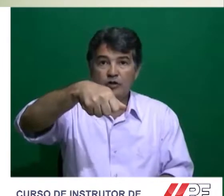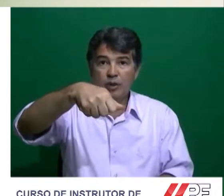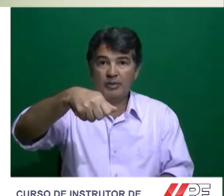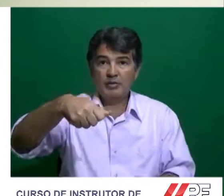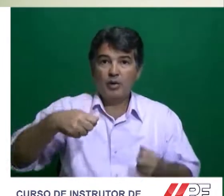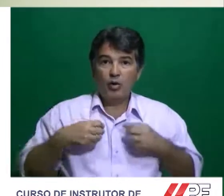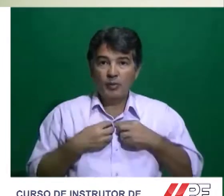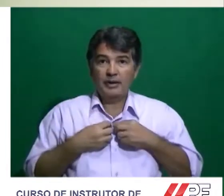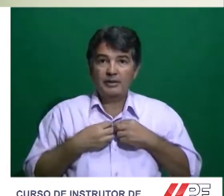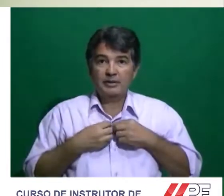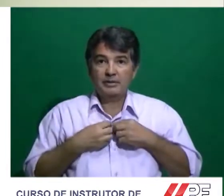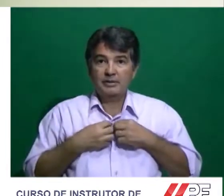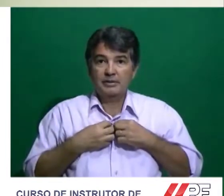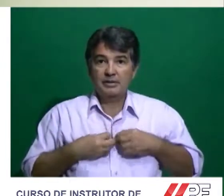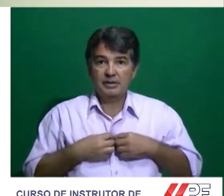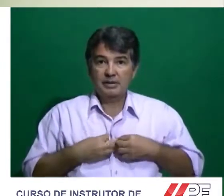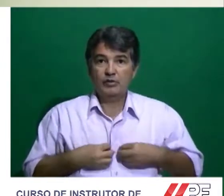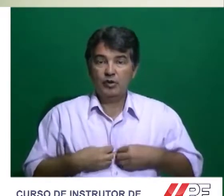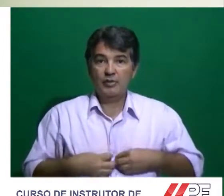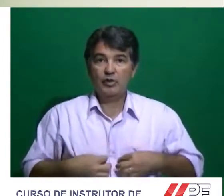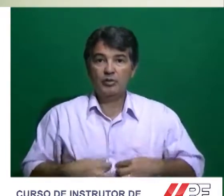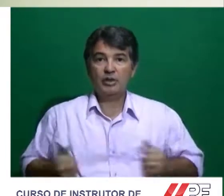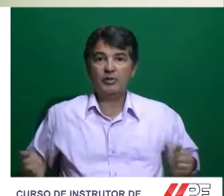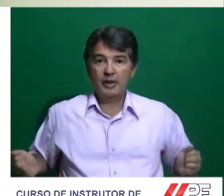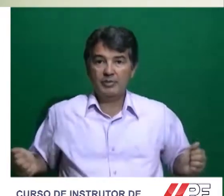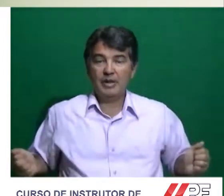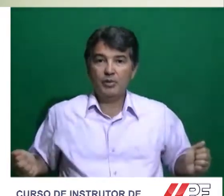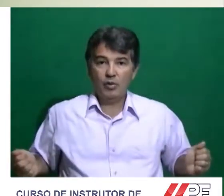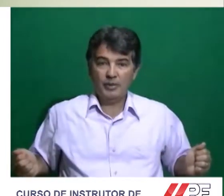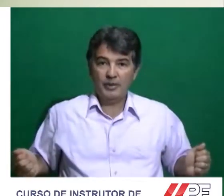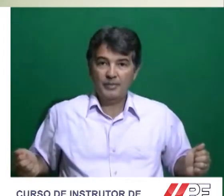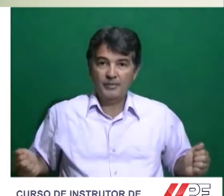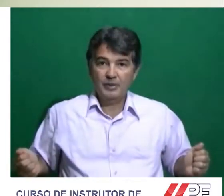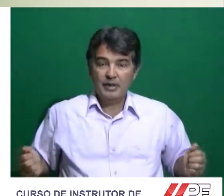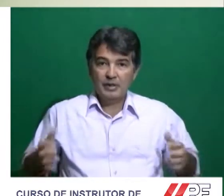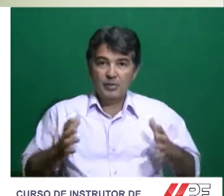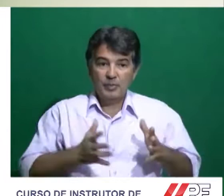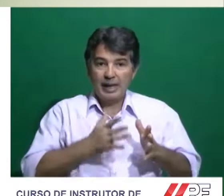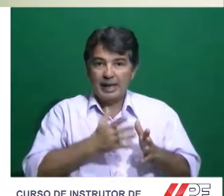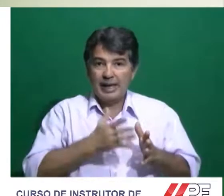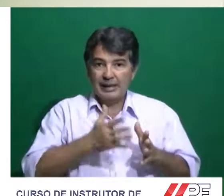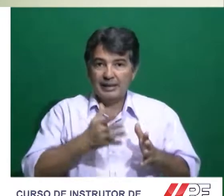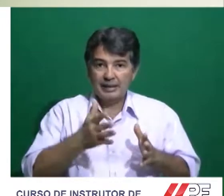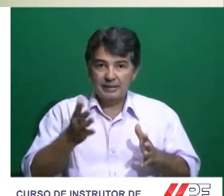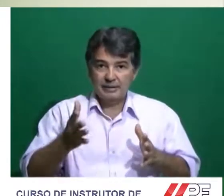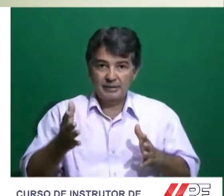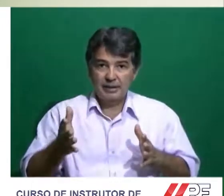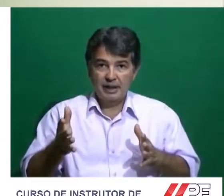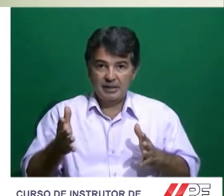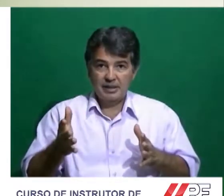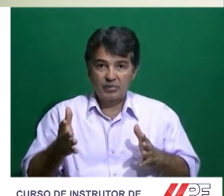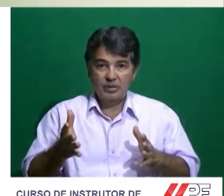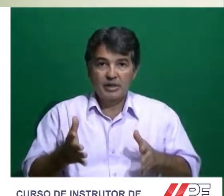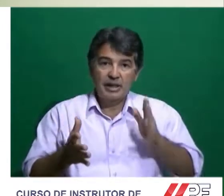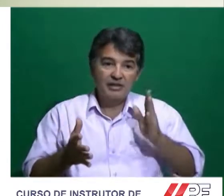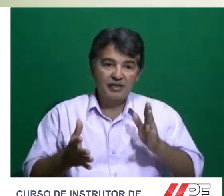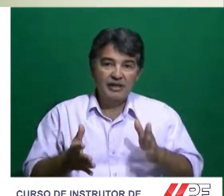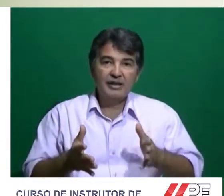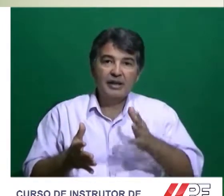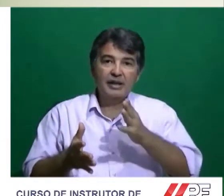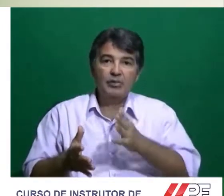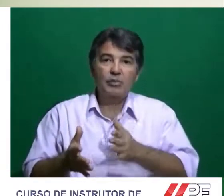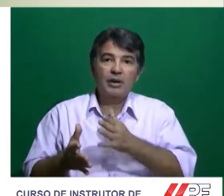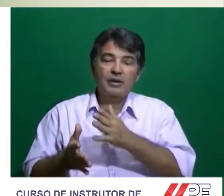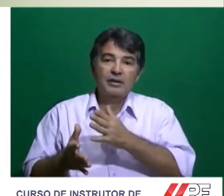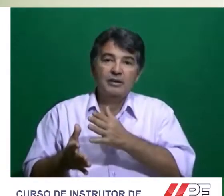Se eu for abrir uma roupa. Vou abrir o botão para abrir a roupa. Então para cada ação. Ele